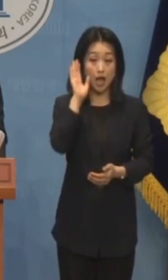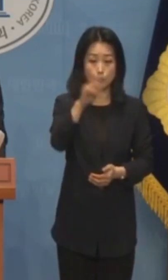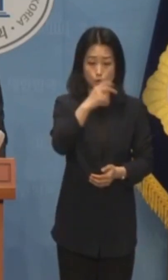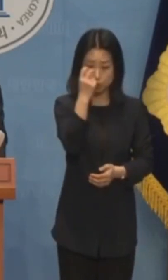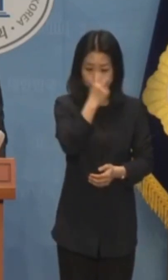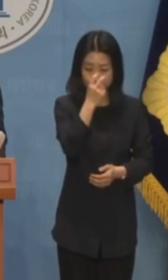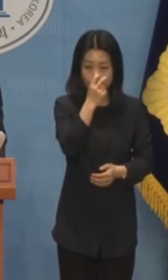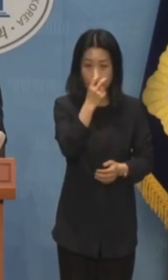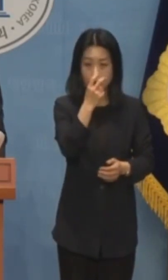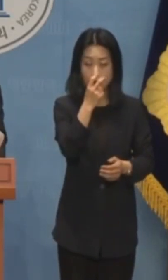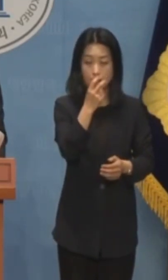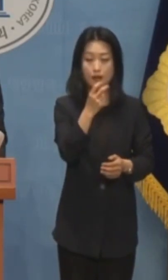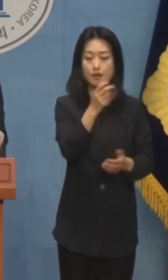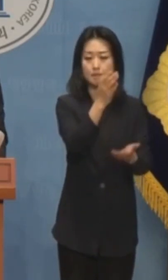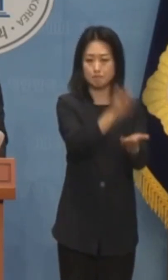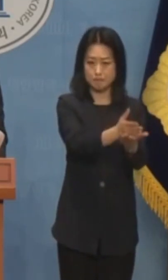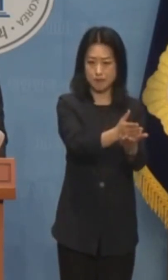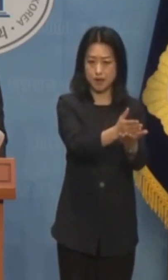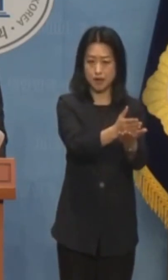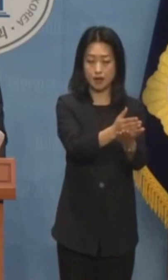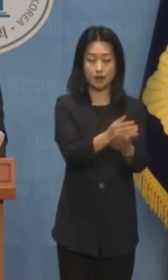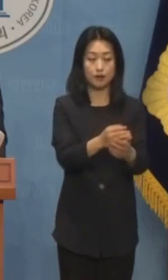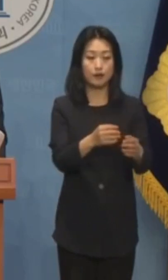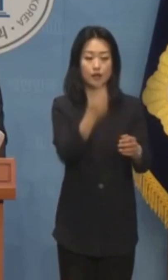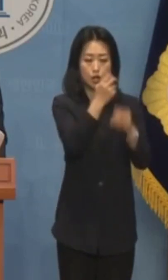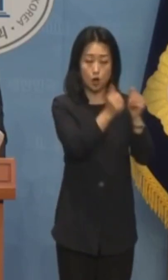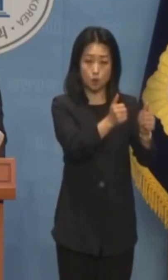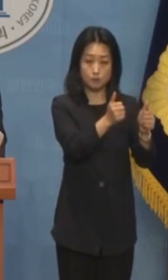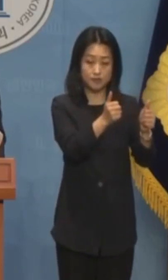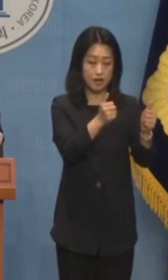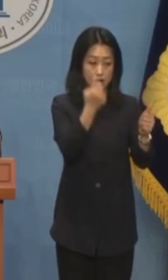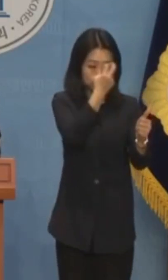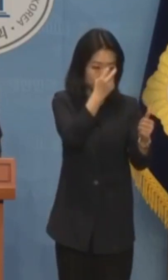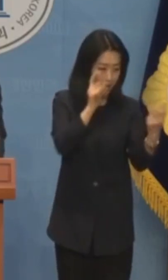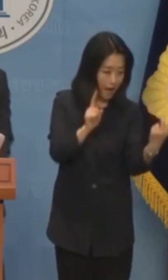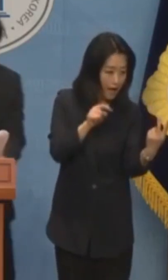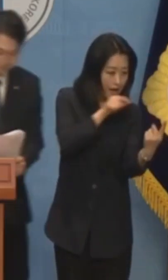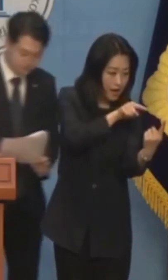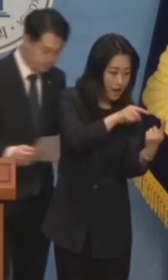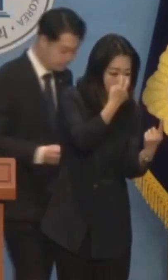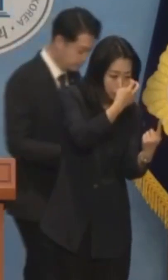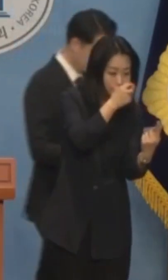수사의 주체가 아니라 수사의 대상이 되어야 할 것입니다.